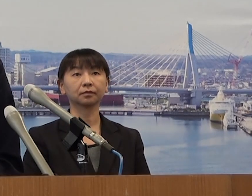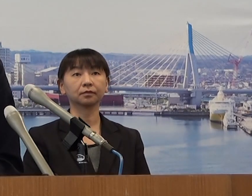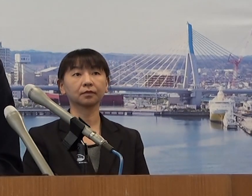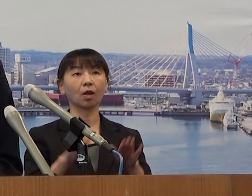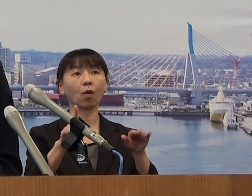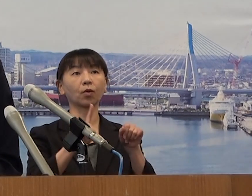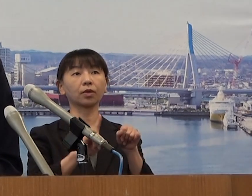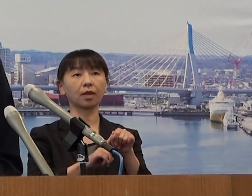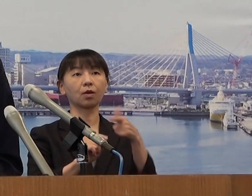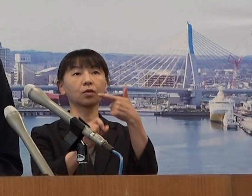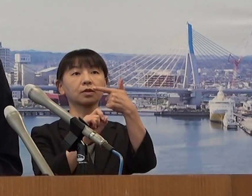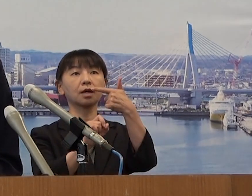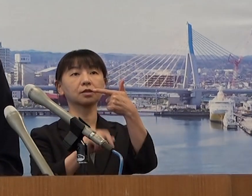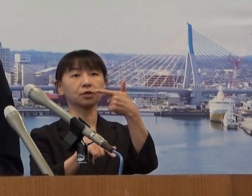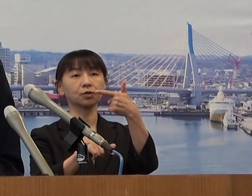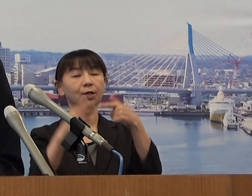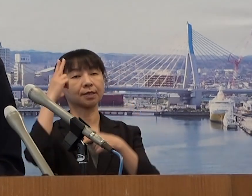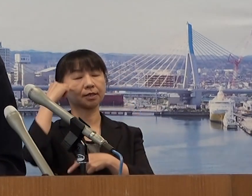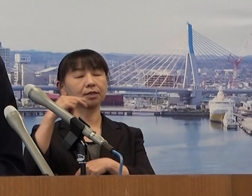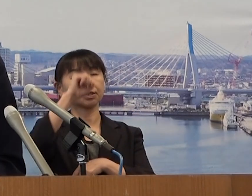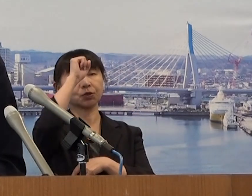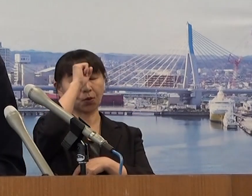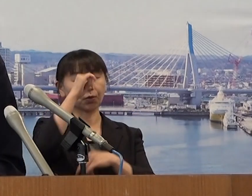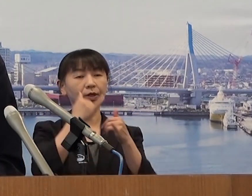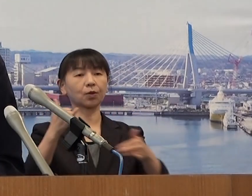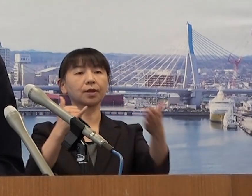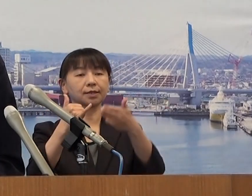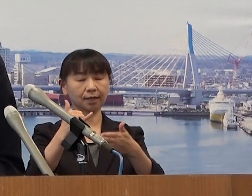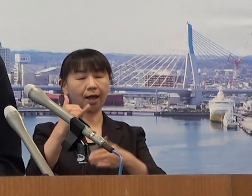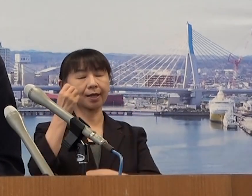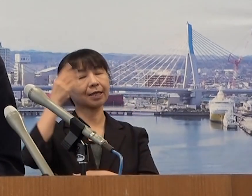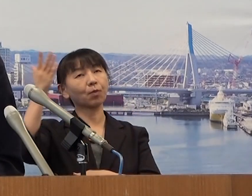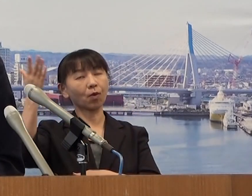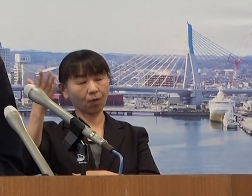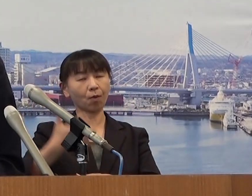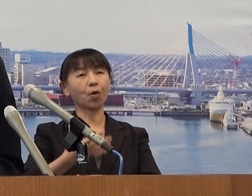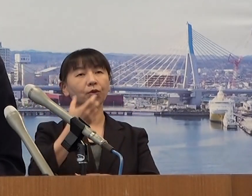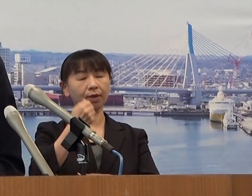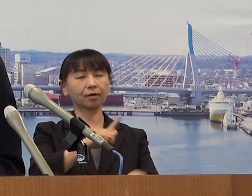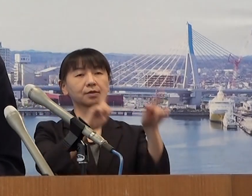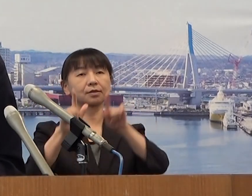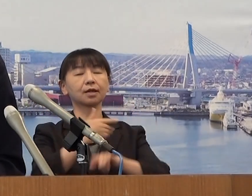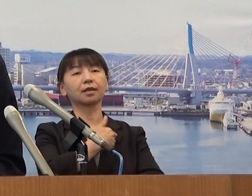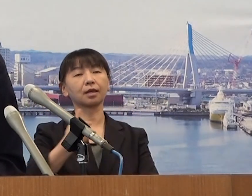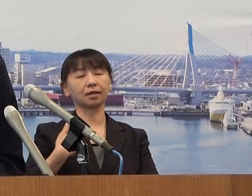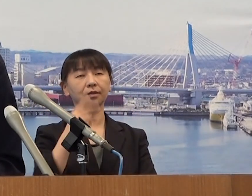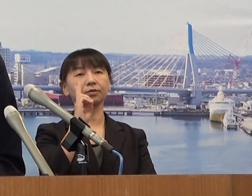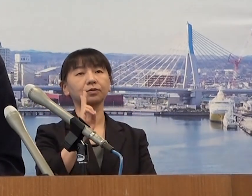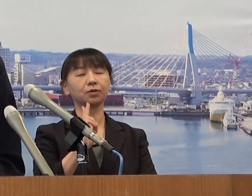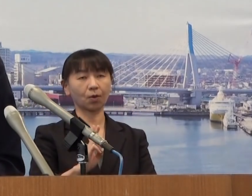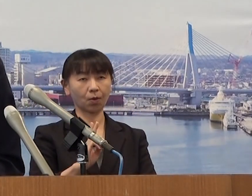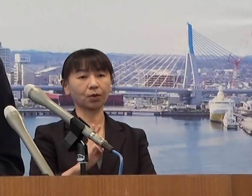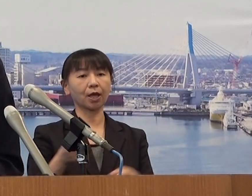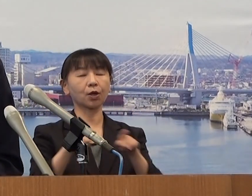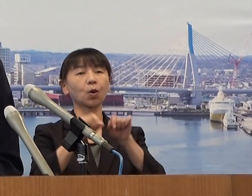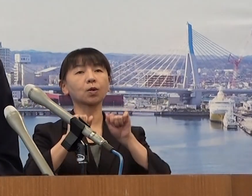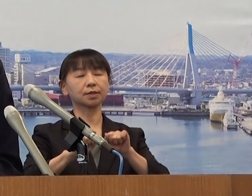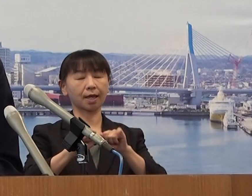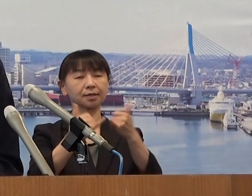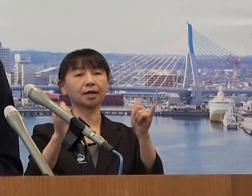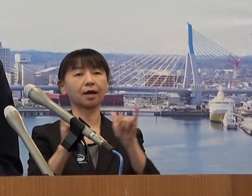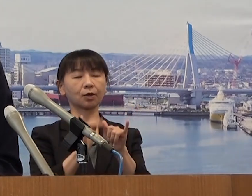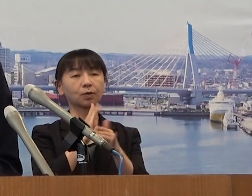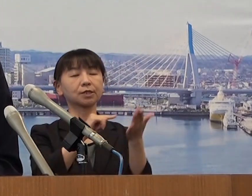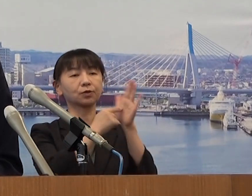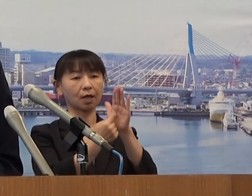本年6月、認知症の人が希望を持って暮らすことができるよう、共生社会の実現を